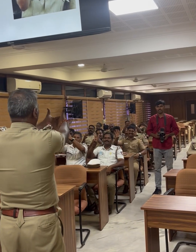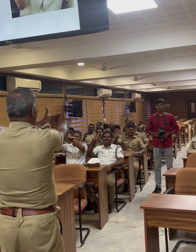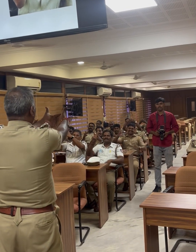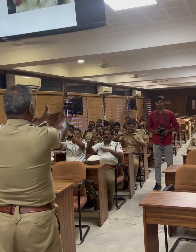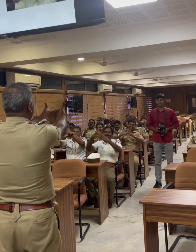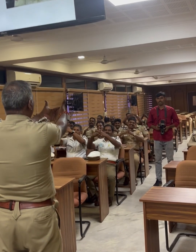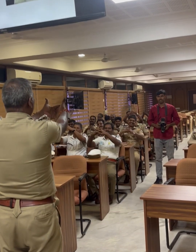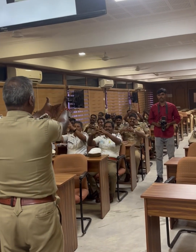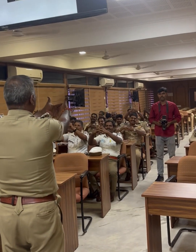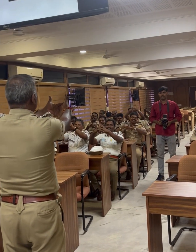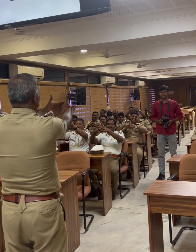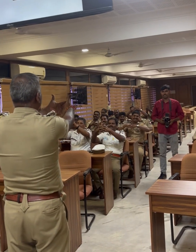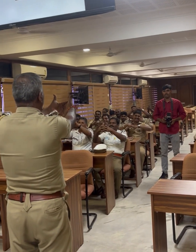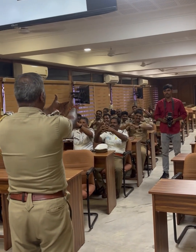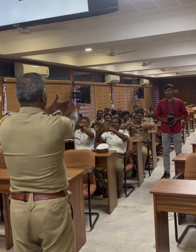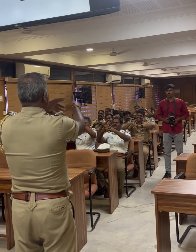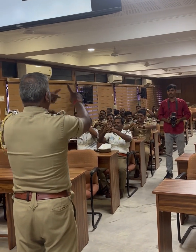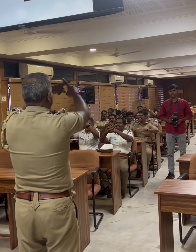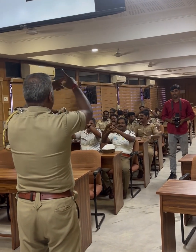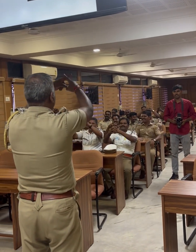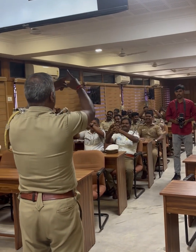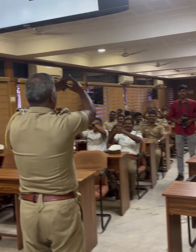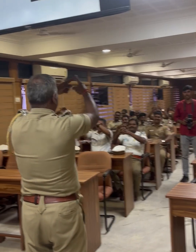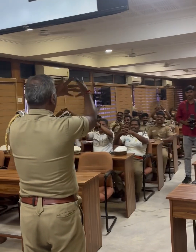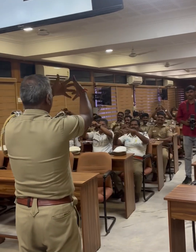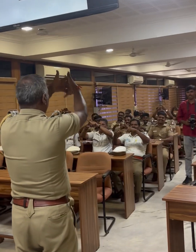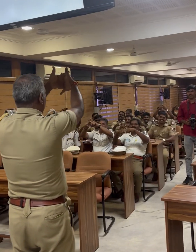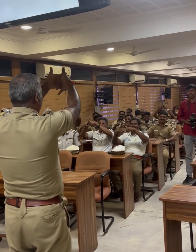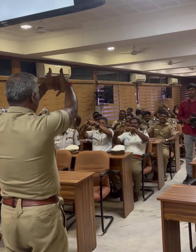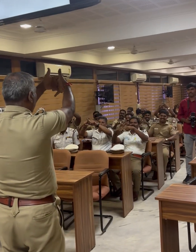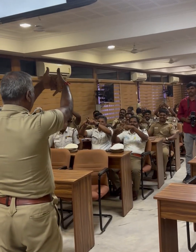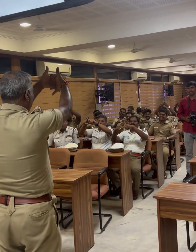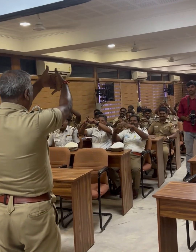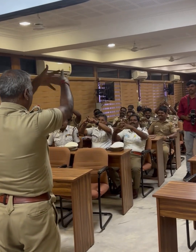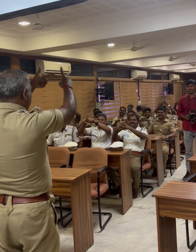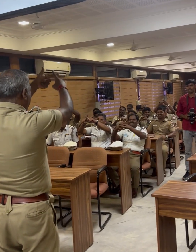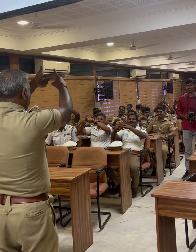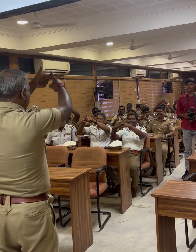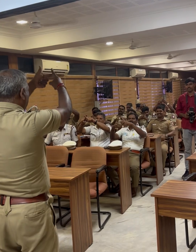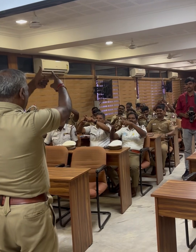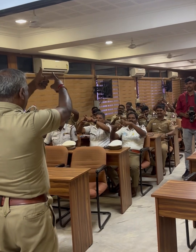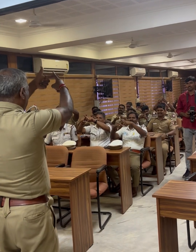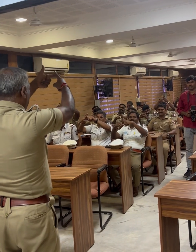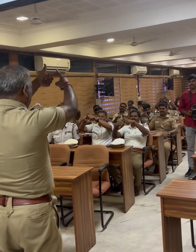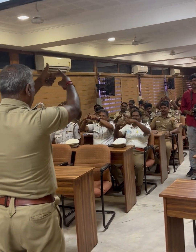W X W X இப்படி